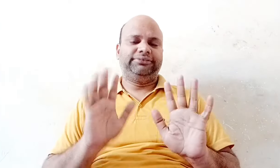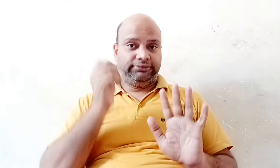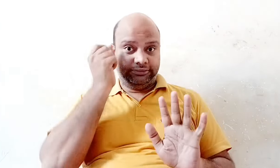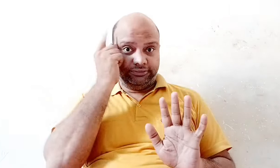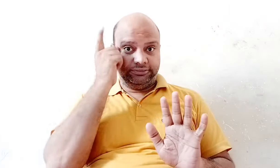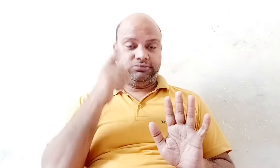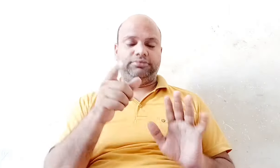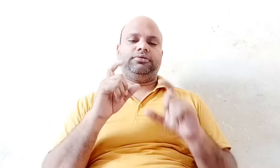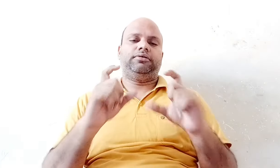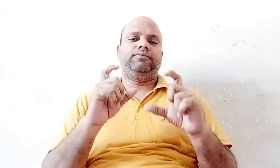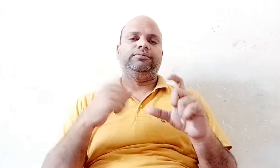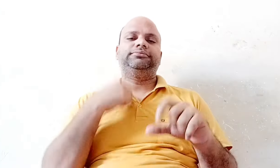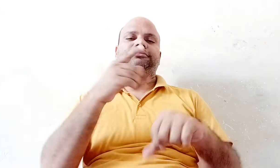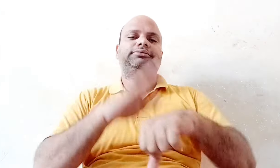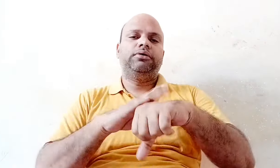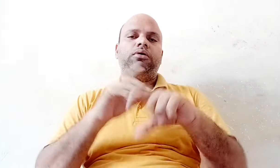https://lsg. Urban, Rajasthan,